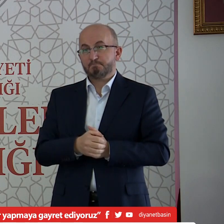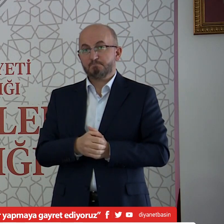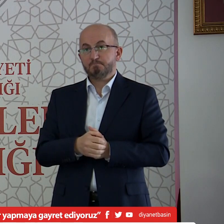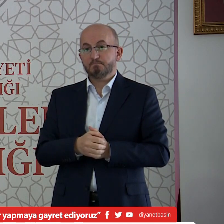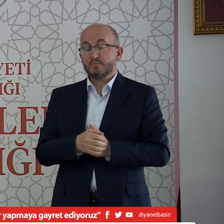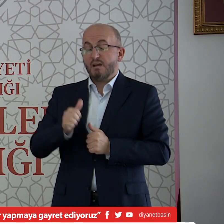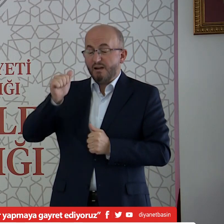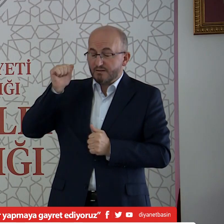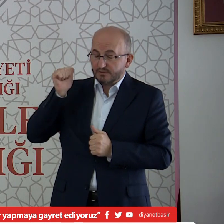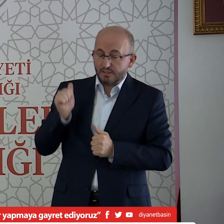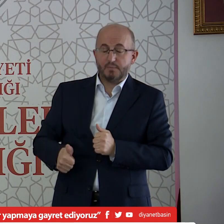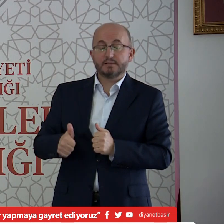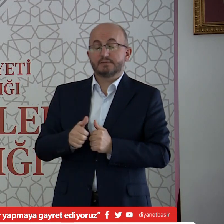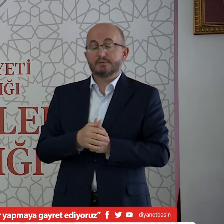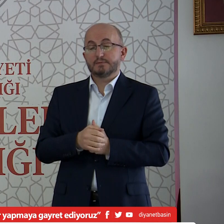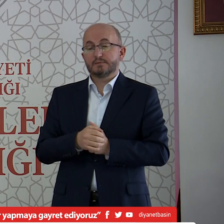her zaman